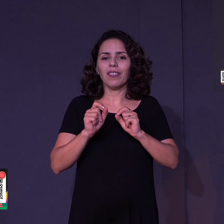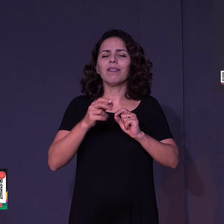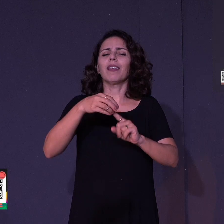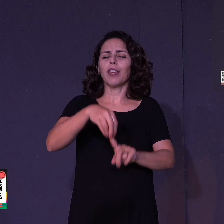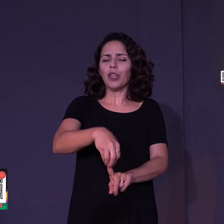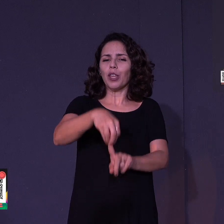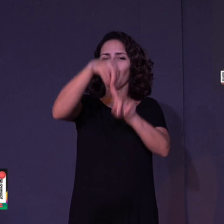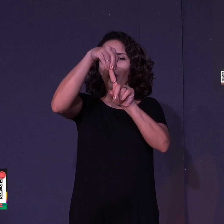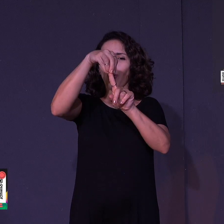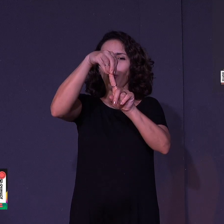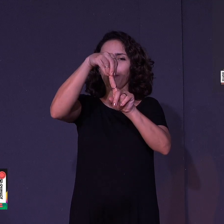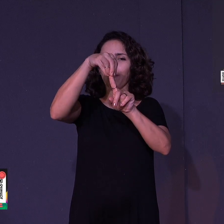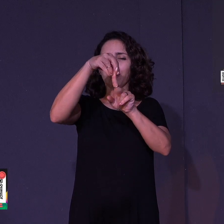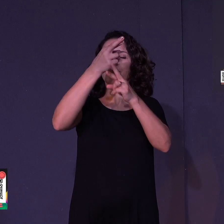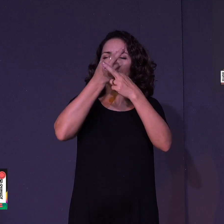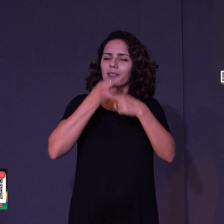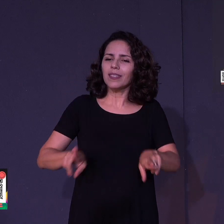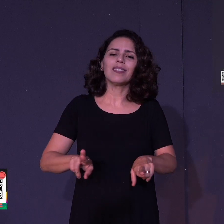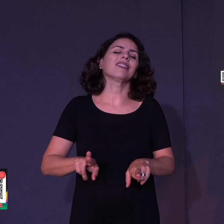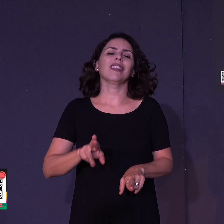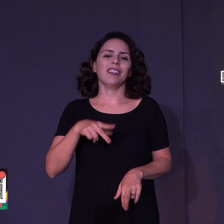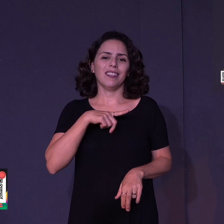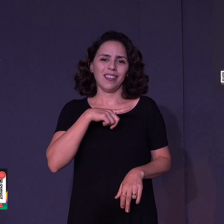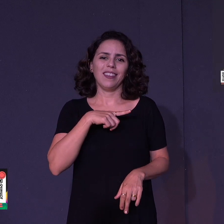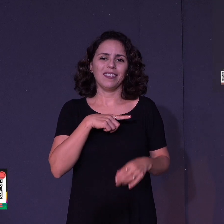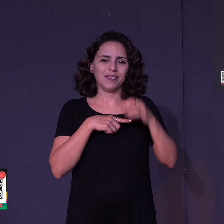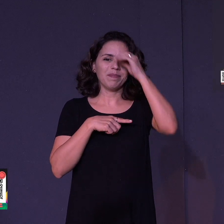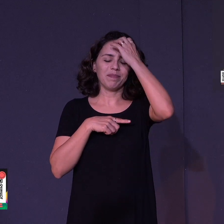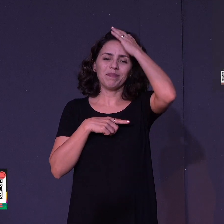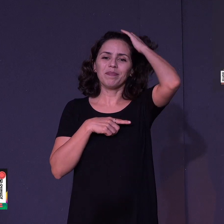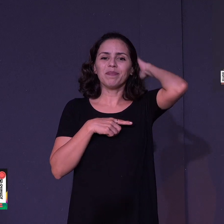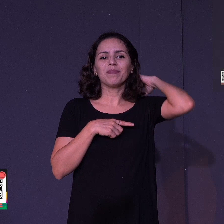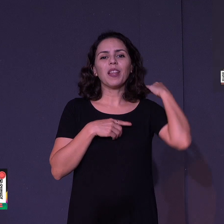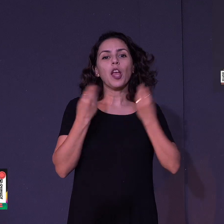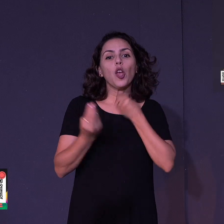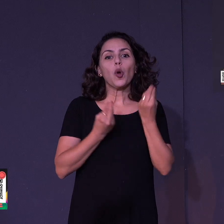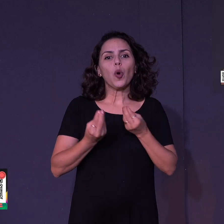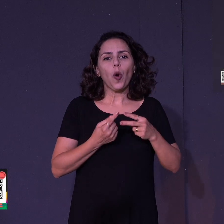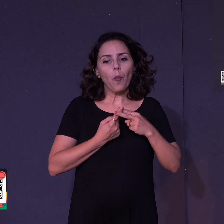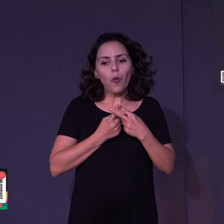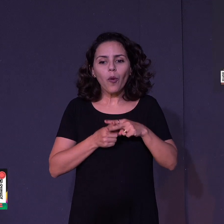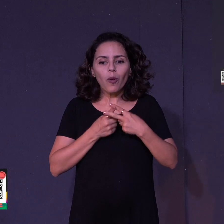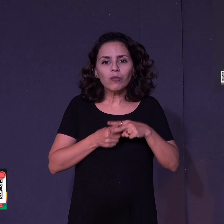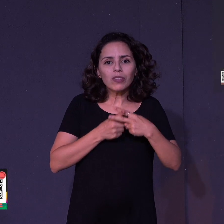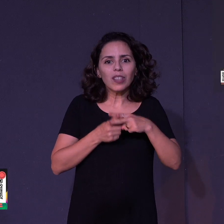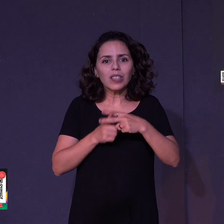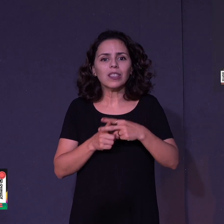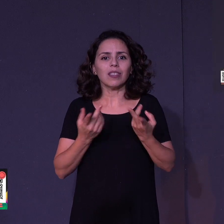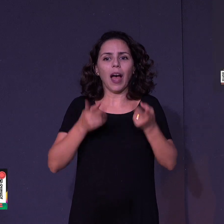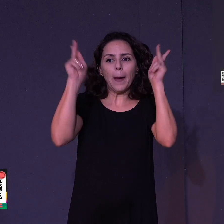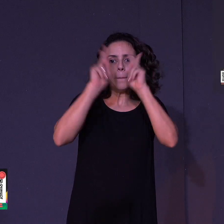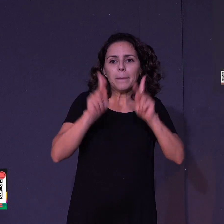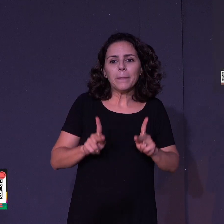saída. O plano de restauração do homem, da paz, que Deus havia planejado para a raça humana e posto